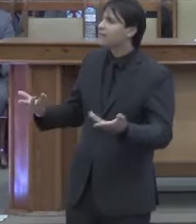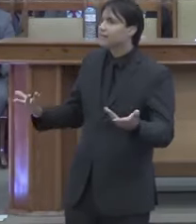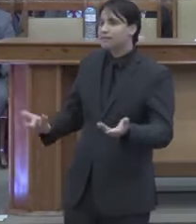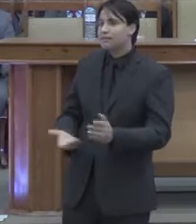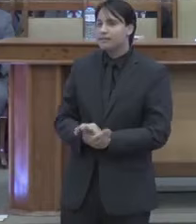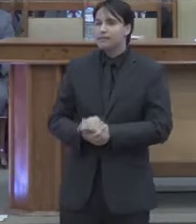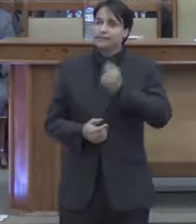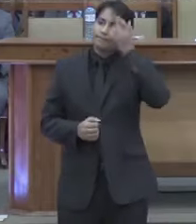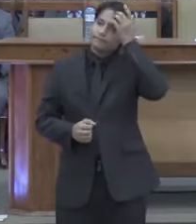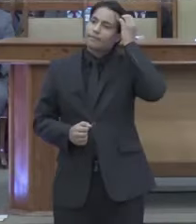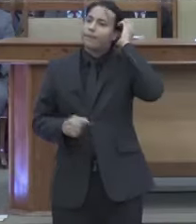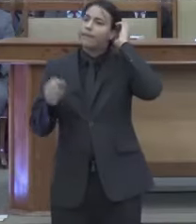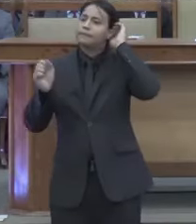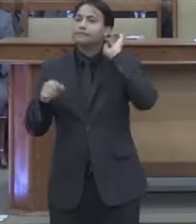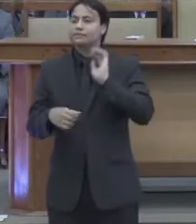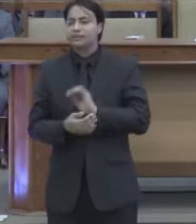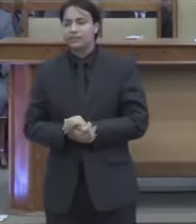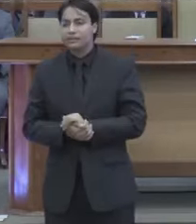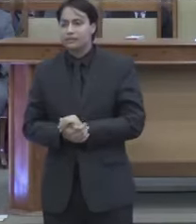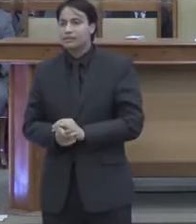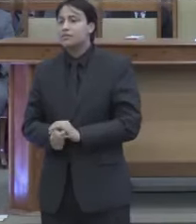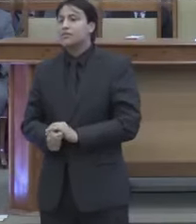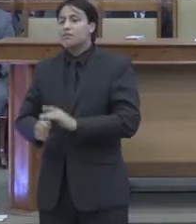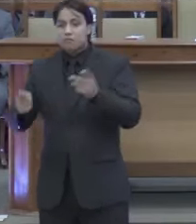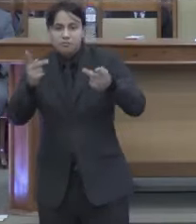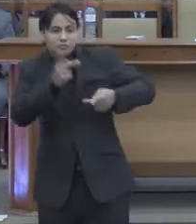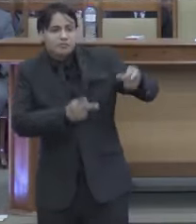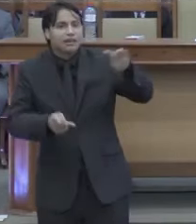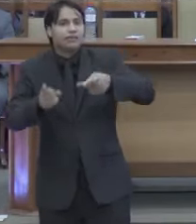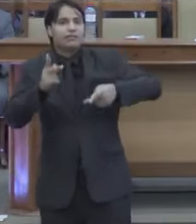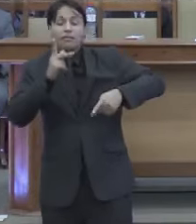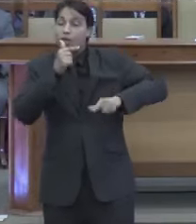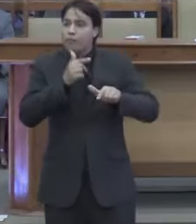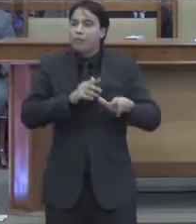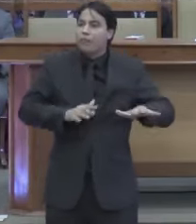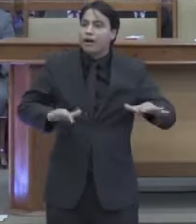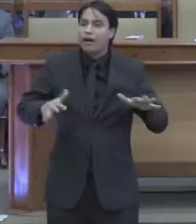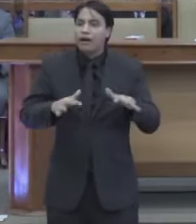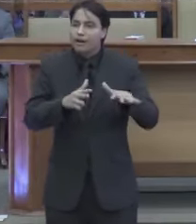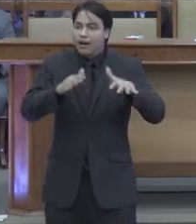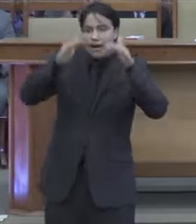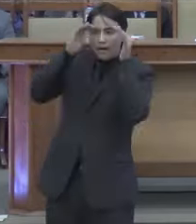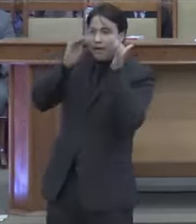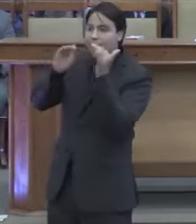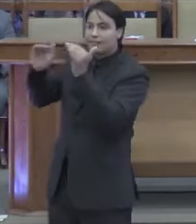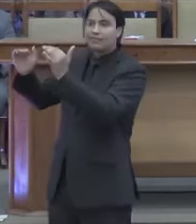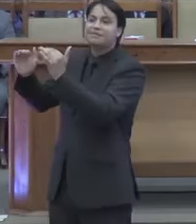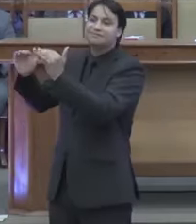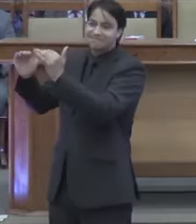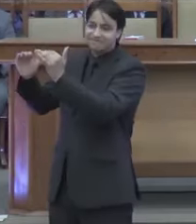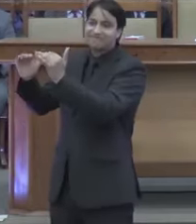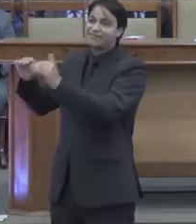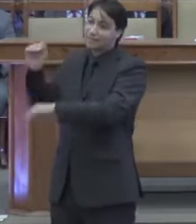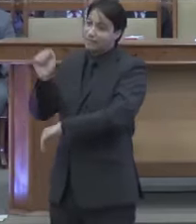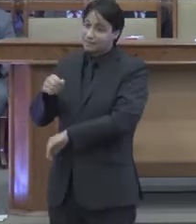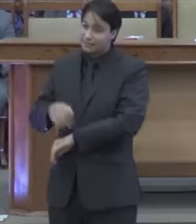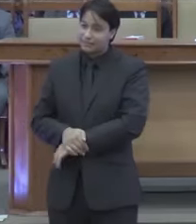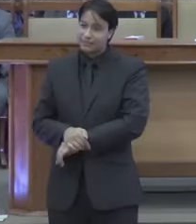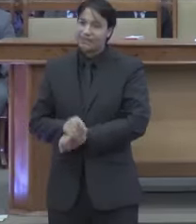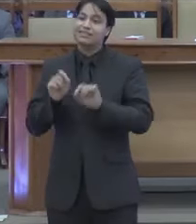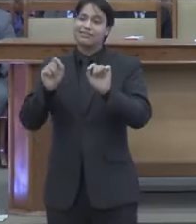Eita, tá aí ele dizendo que até o vento e o mar lhe obedecem. Isso aí é o